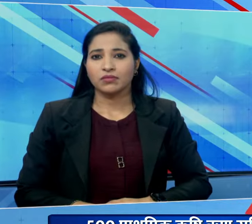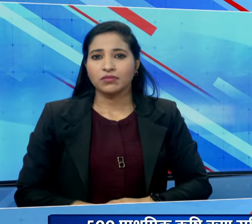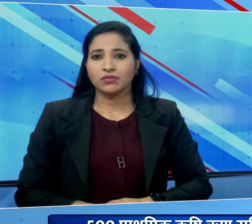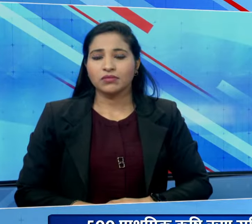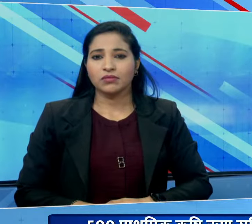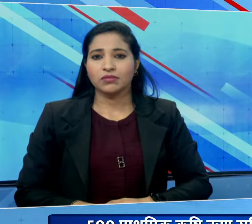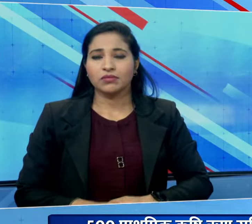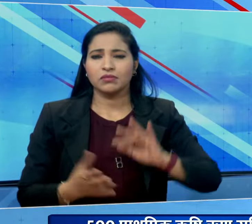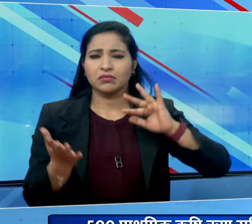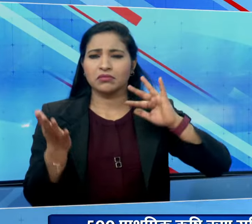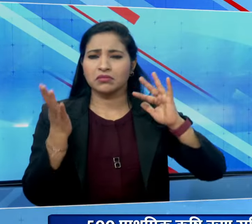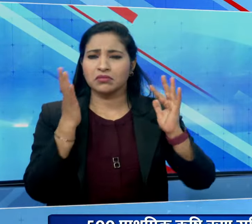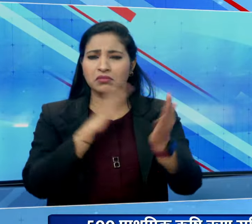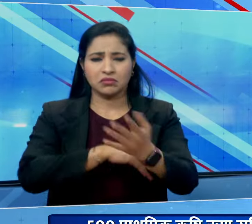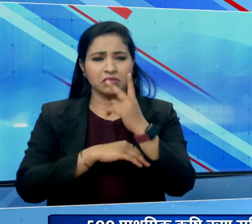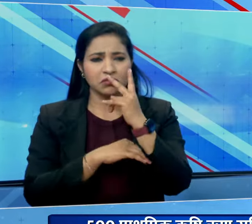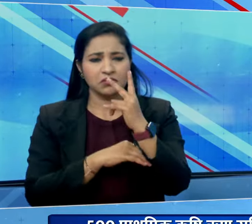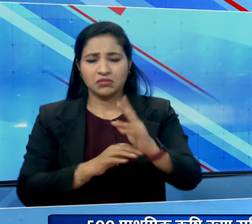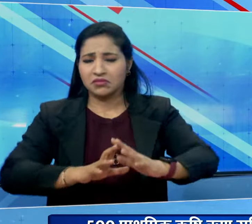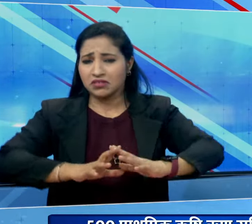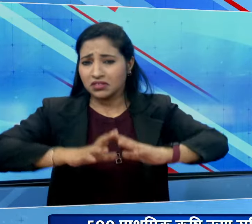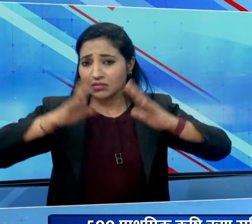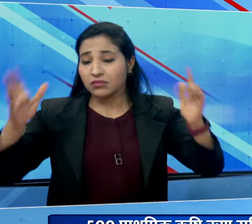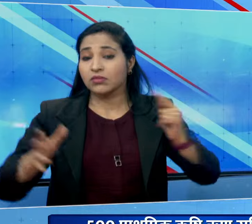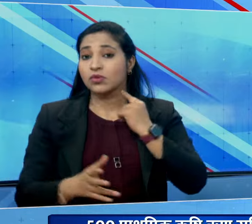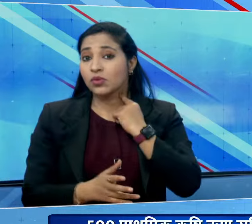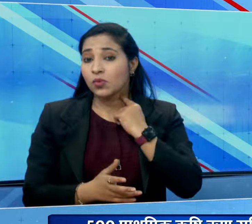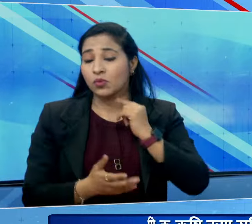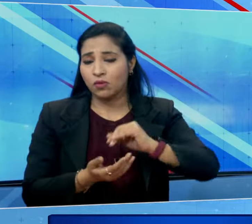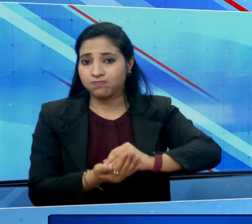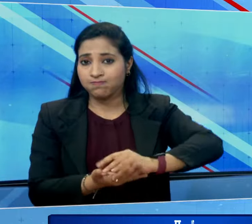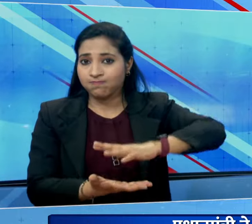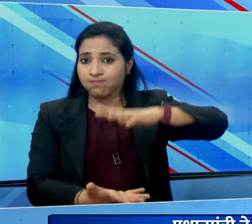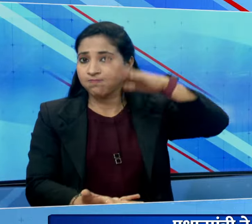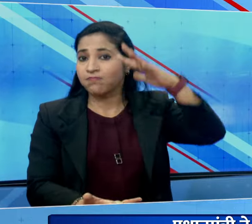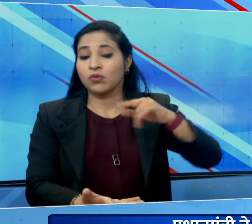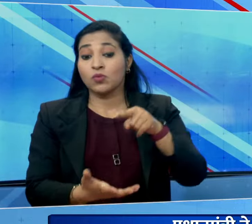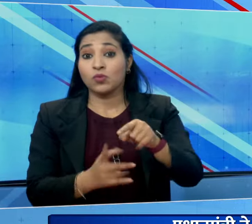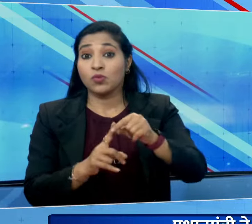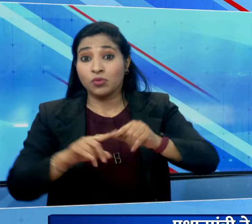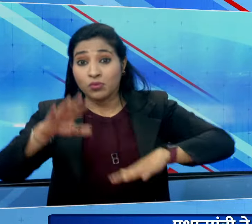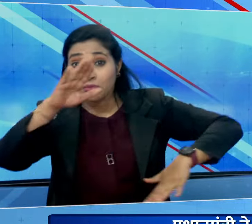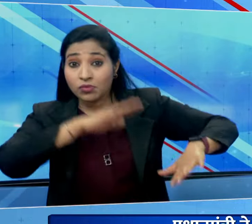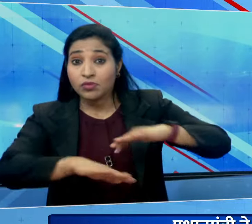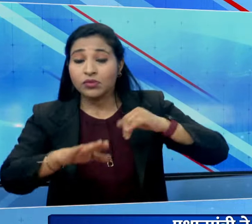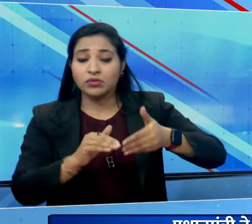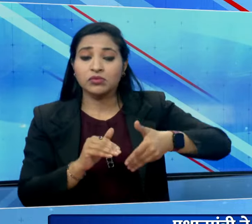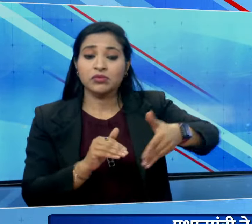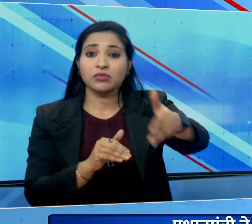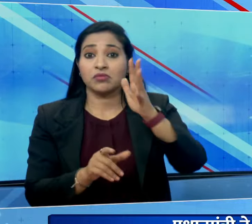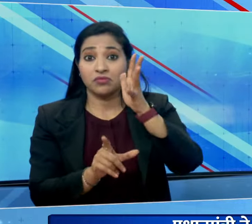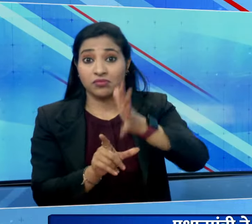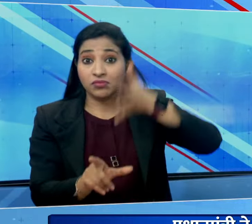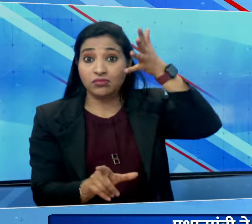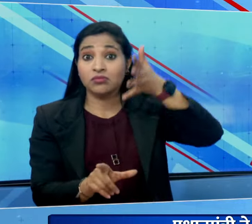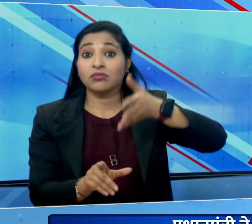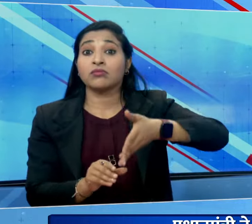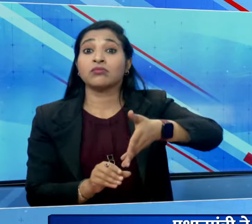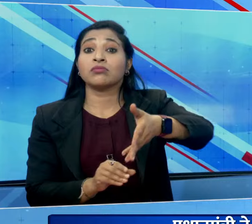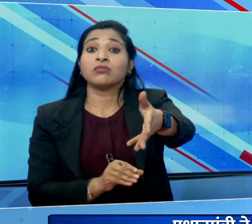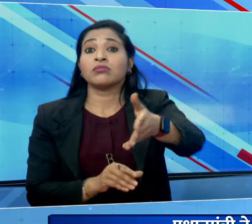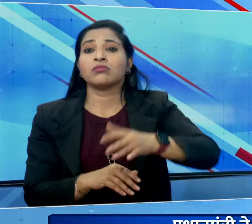दुनिया की सबसे बड़ी भंडारण योजना के तहत अगले पाच वर्ष